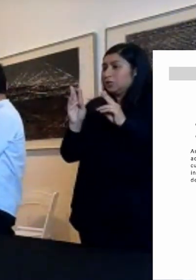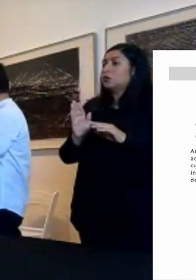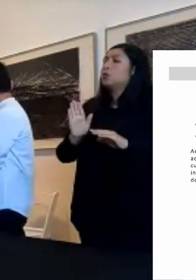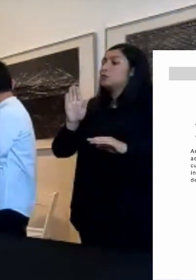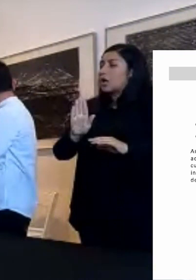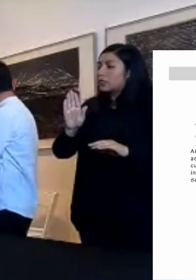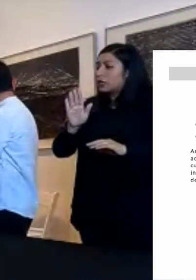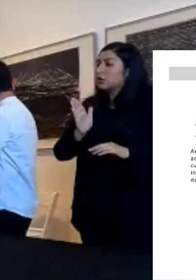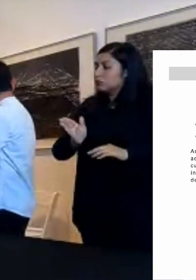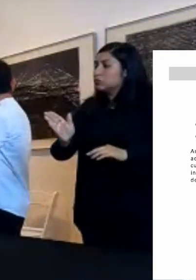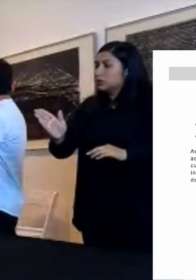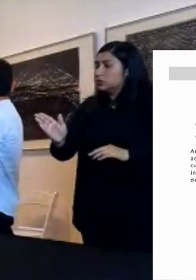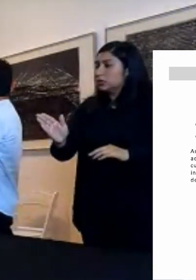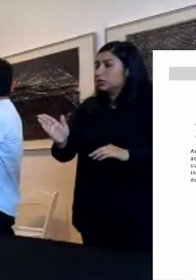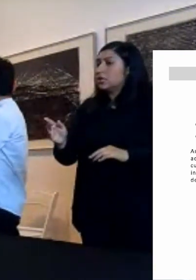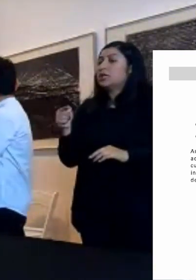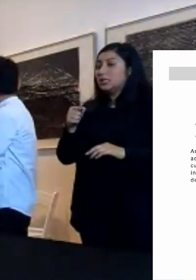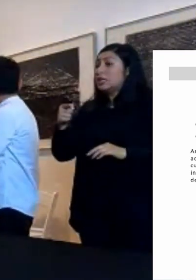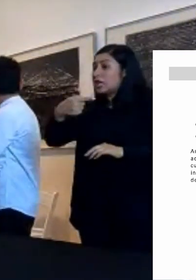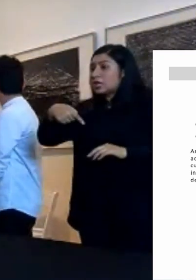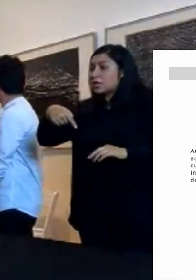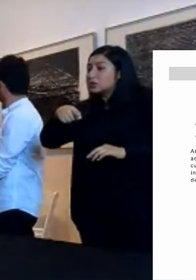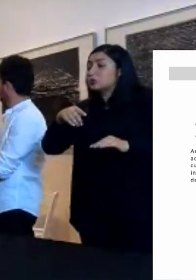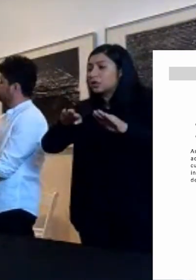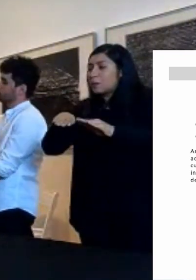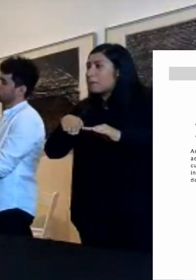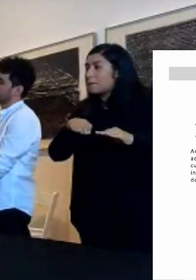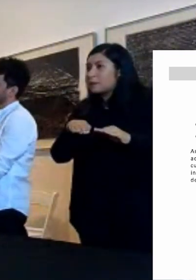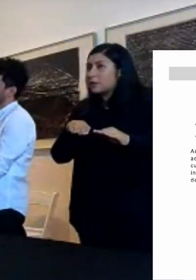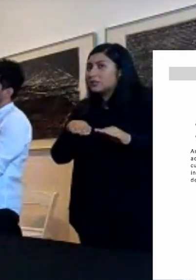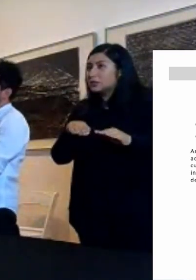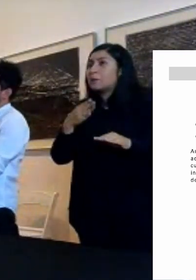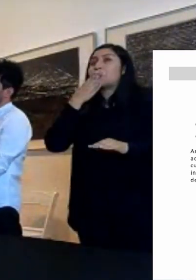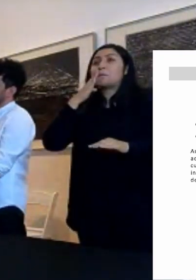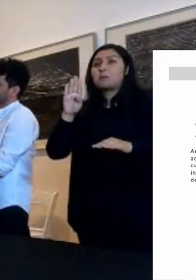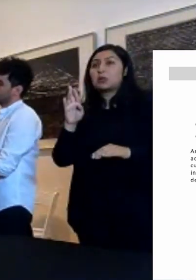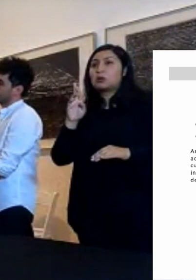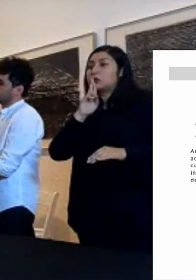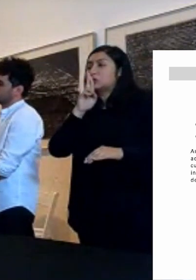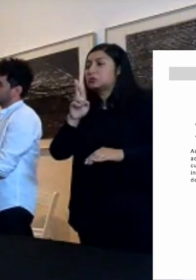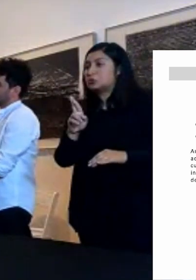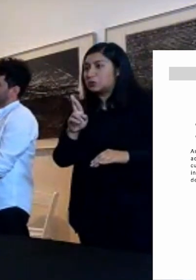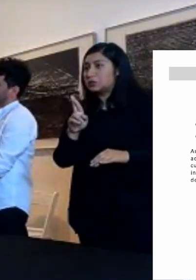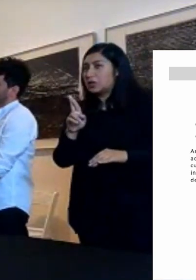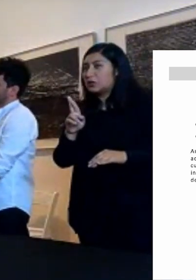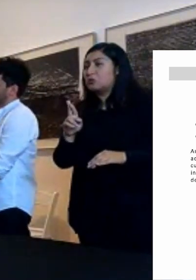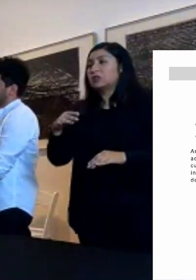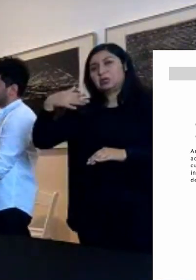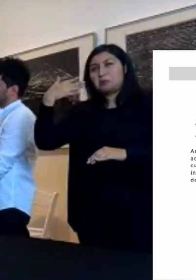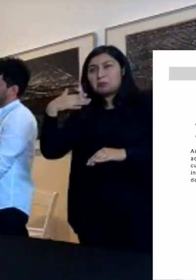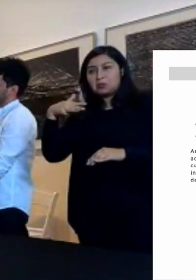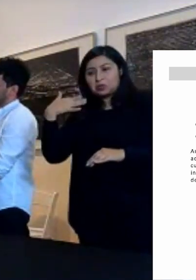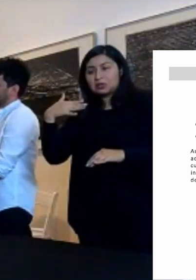sido los que han tenido los mejores resultados y las contribuciones más importantes, porque gracias